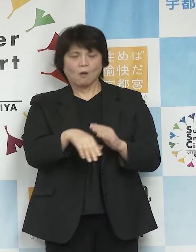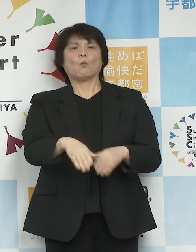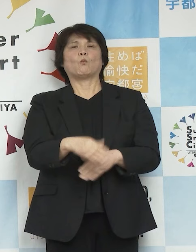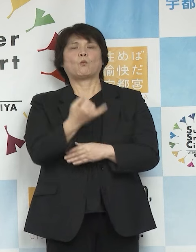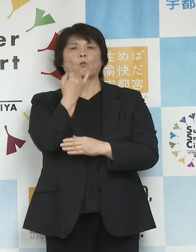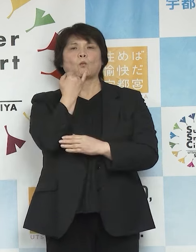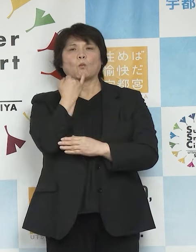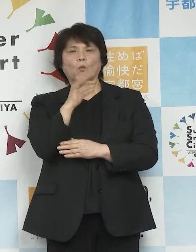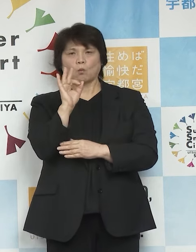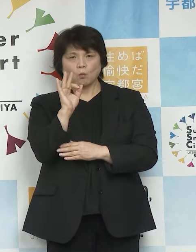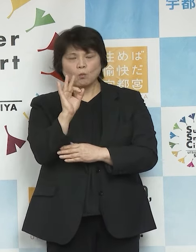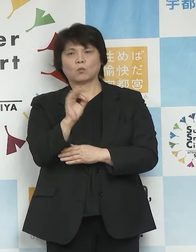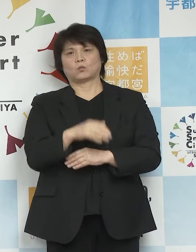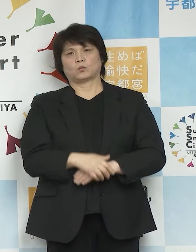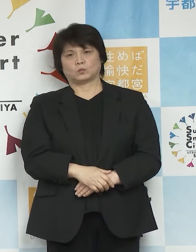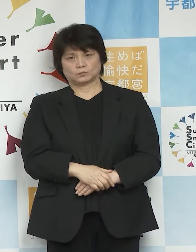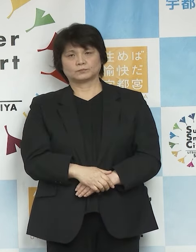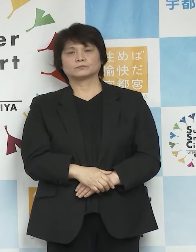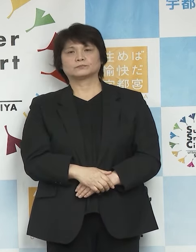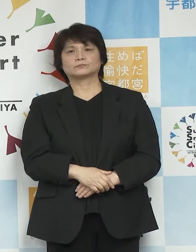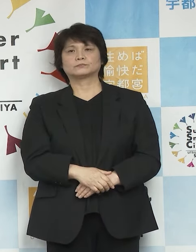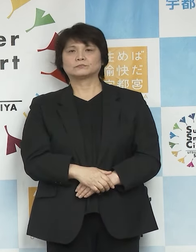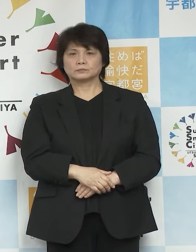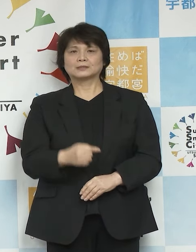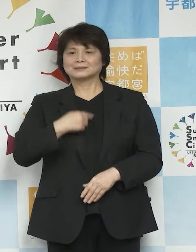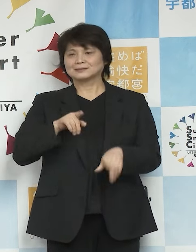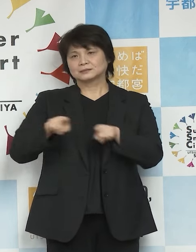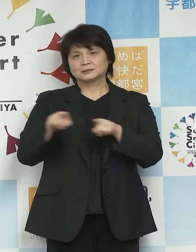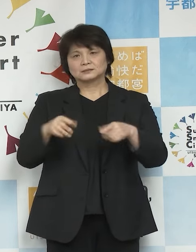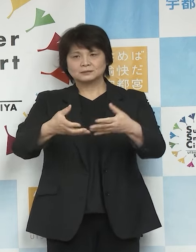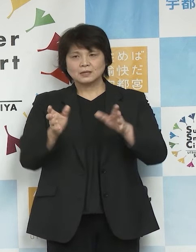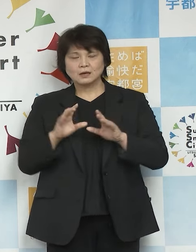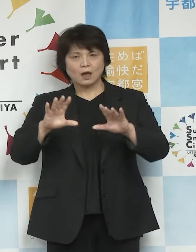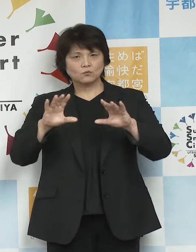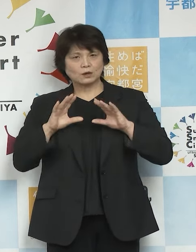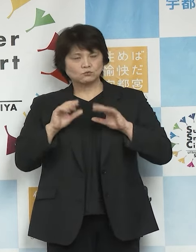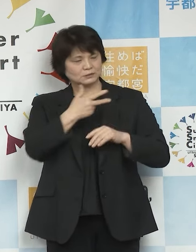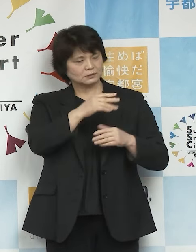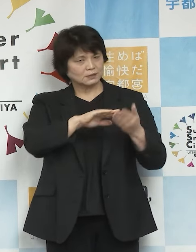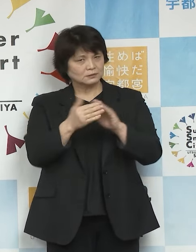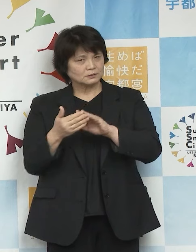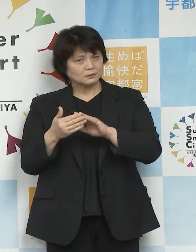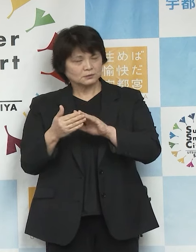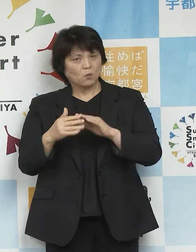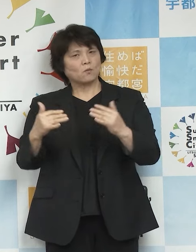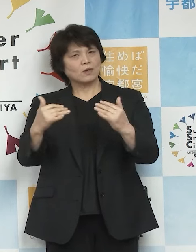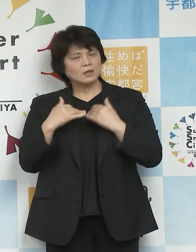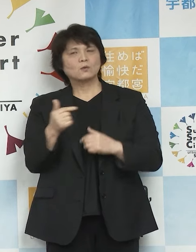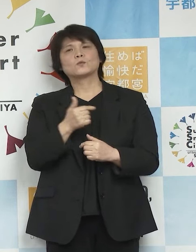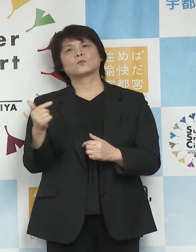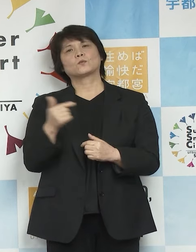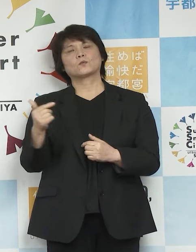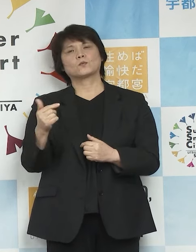賛成するところであります。あとは、自治体が受ける、特に市町村が受ける影響が、これは大変大き